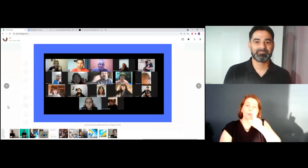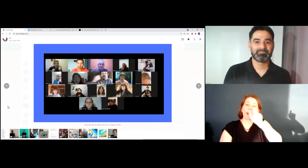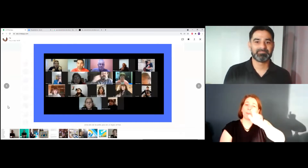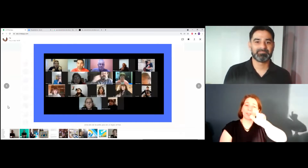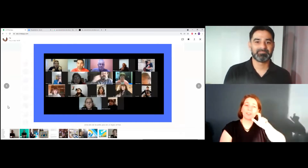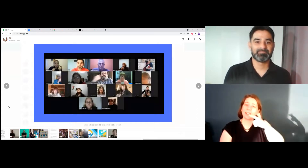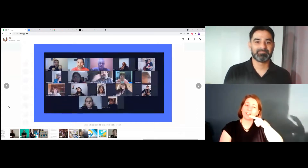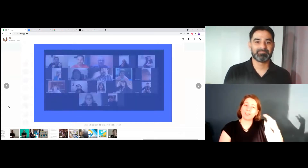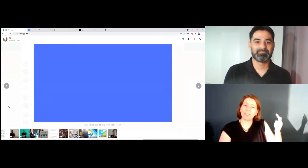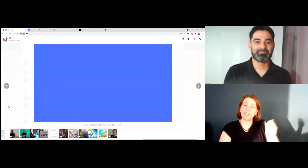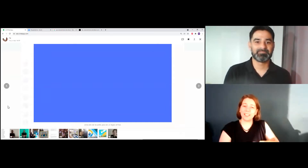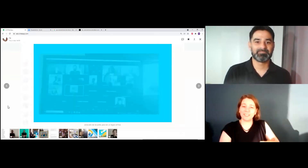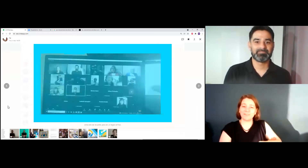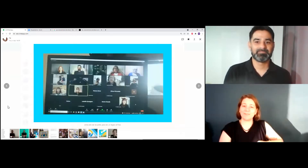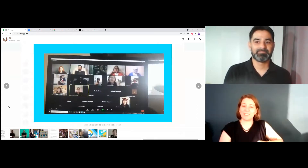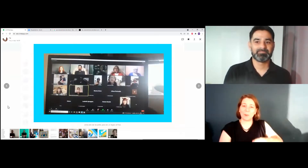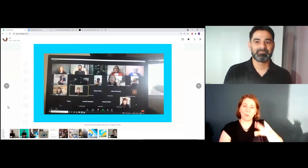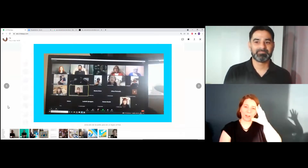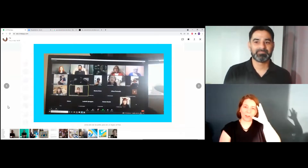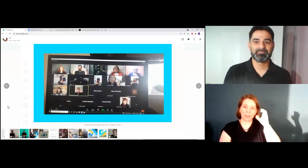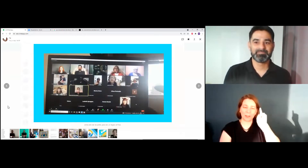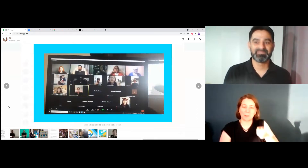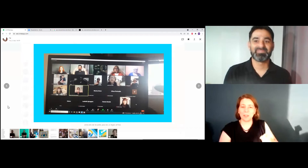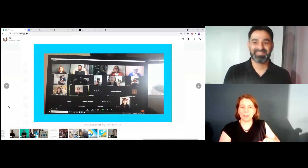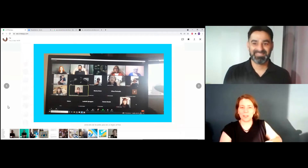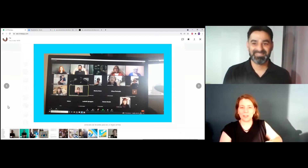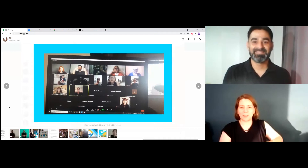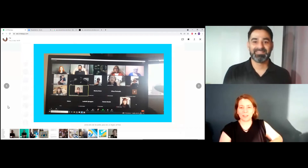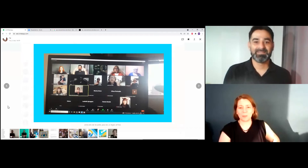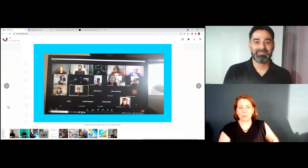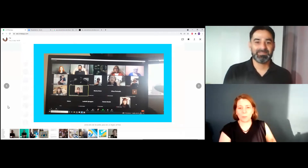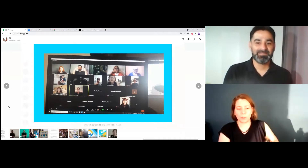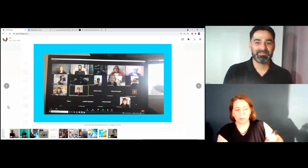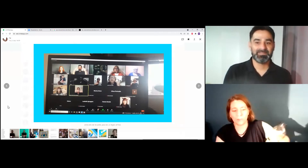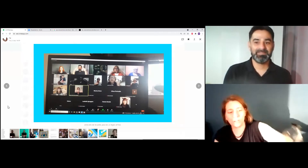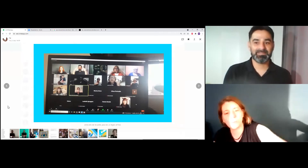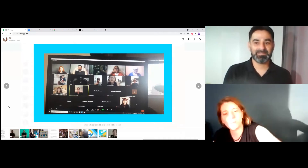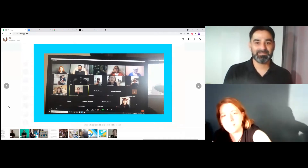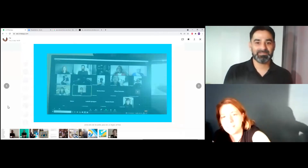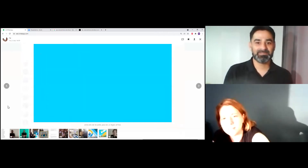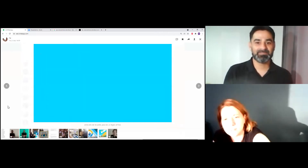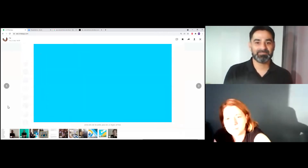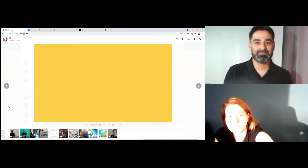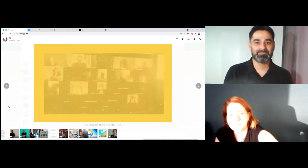Algunas personas que no están, las vamos a recordar también. No pudieron continuar.